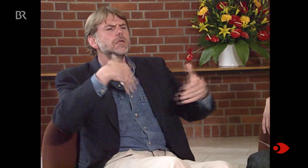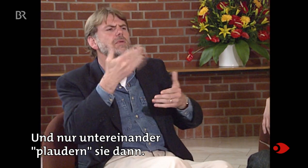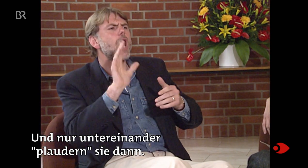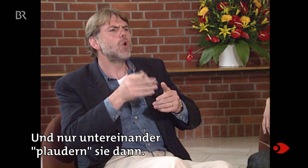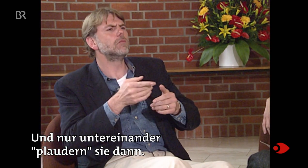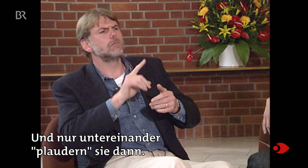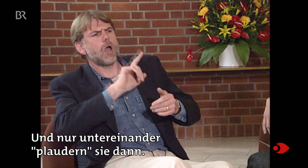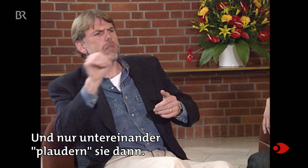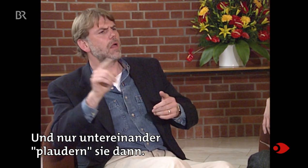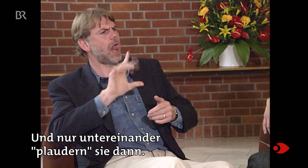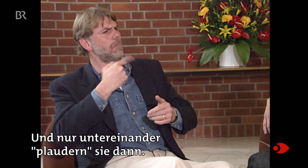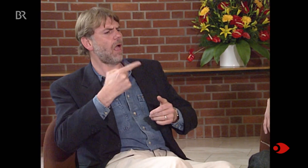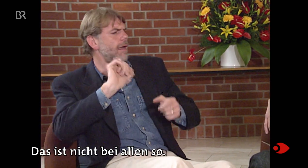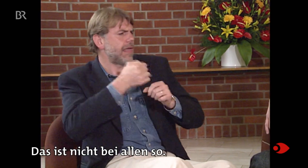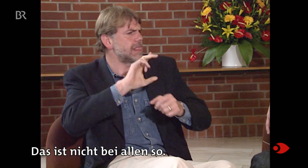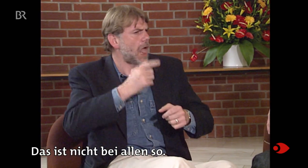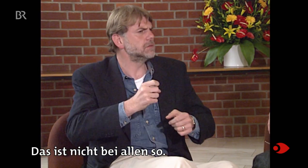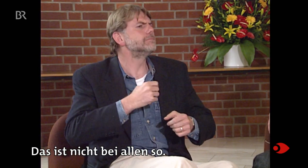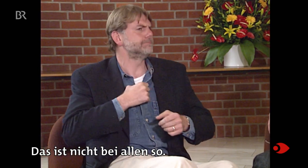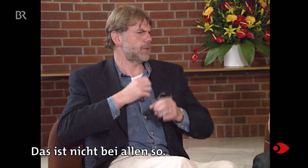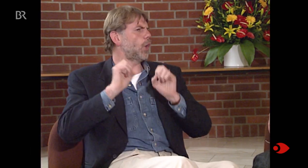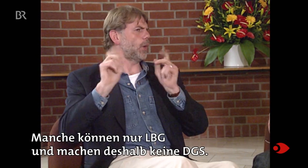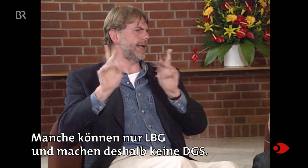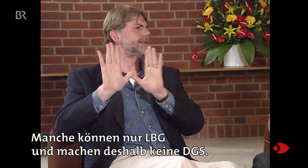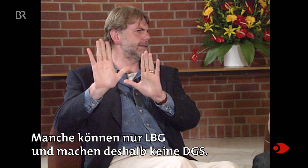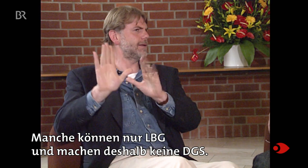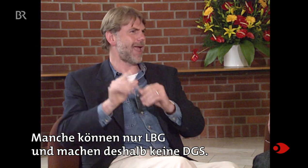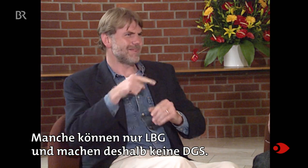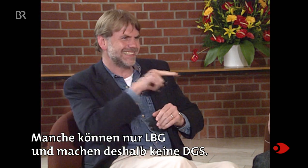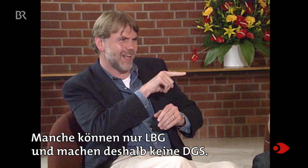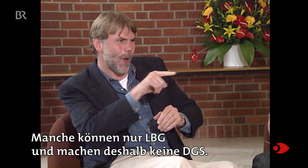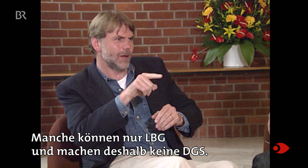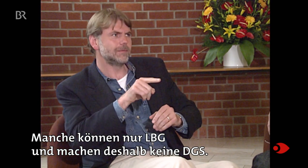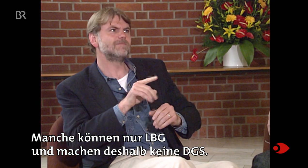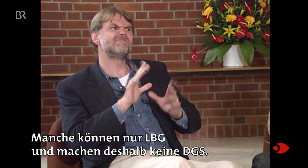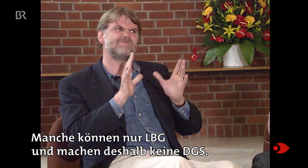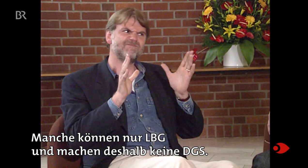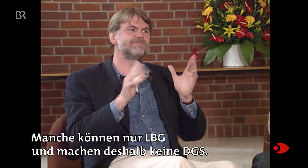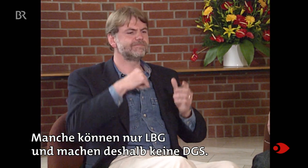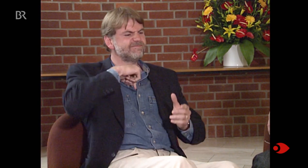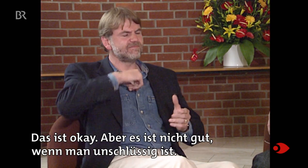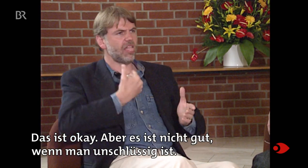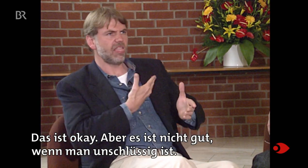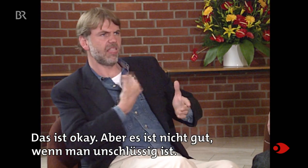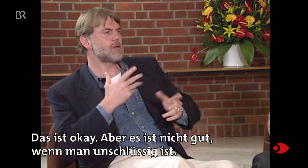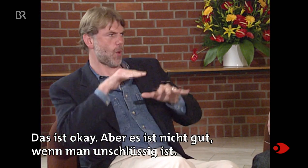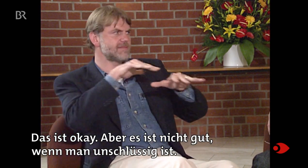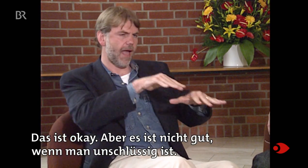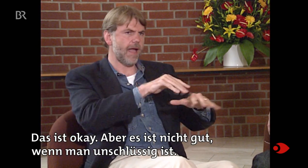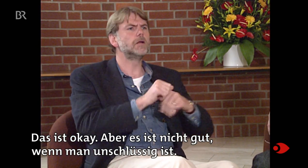nur untereinander plaudern sie dann. Das ist nicht bei allen so. Manche können nur LBG und machen deshalb keine DGS. Das ist okay, aber es